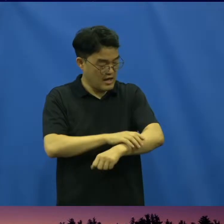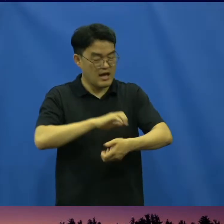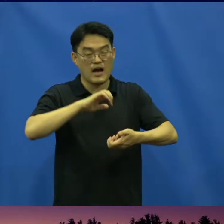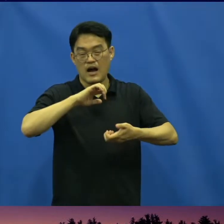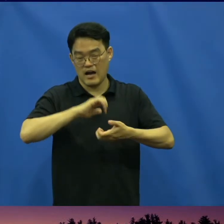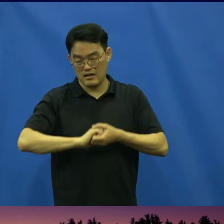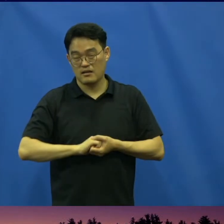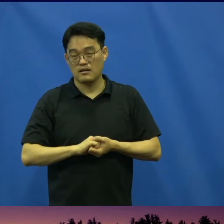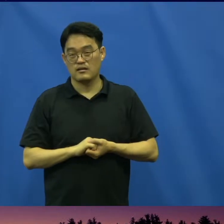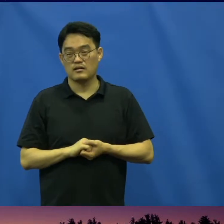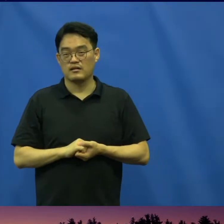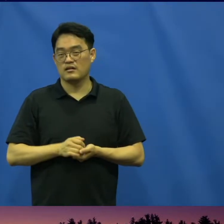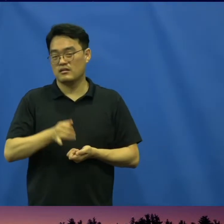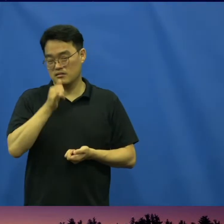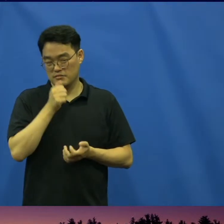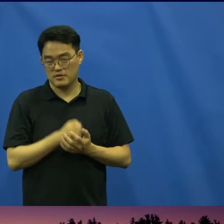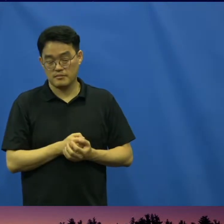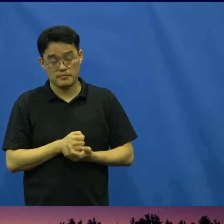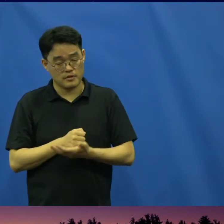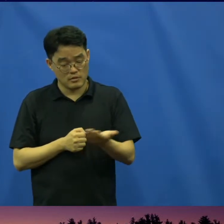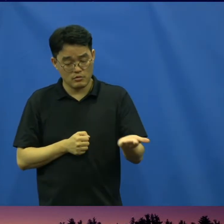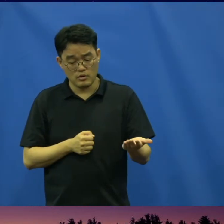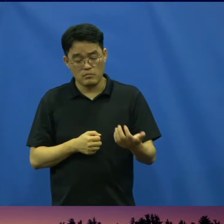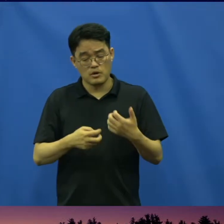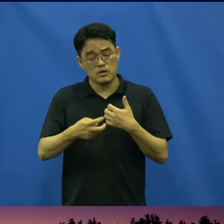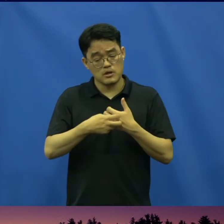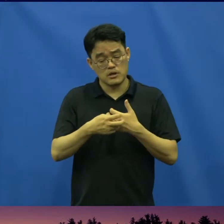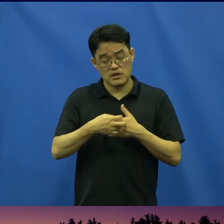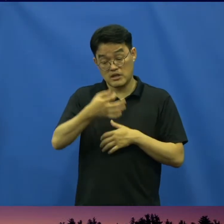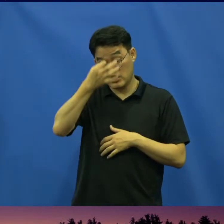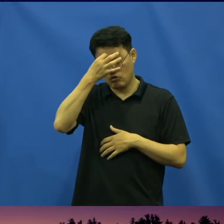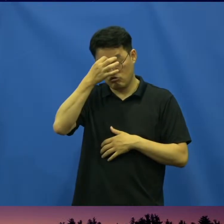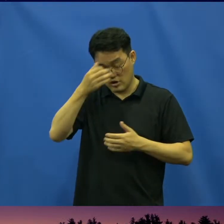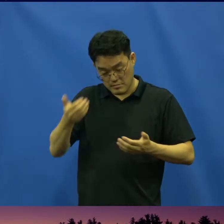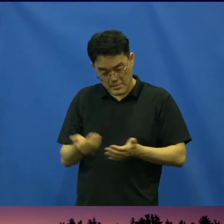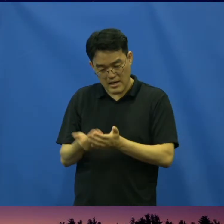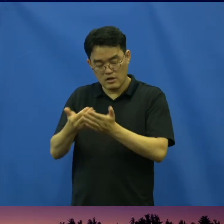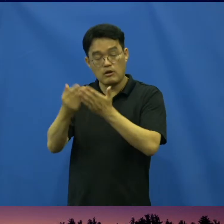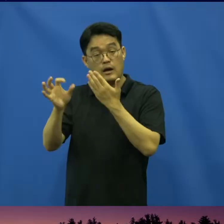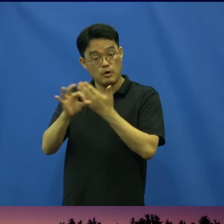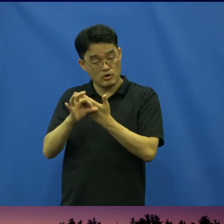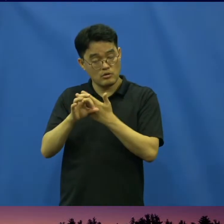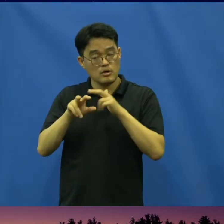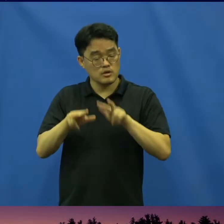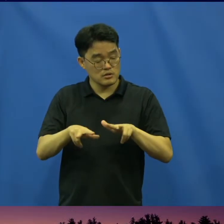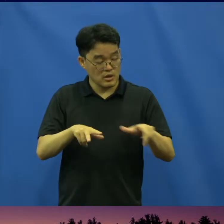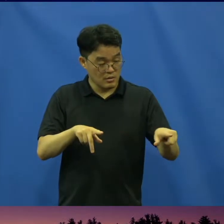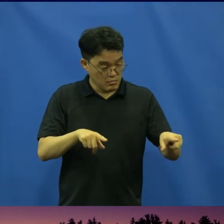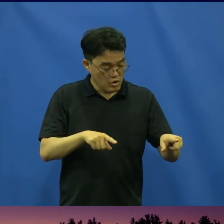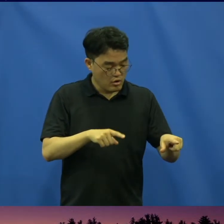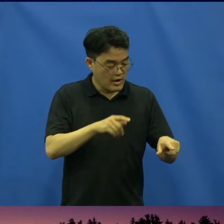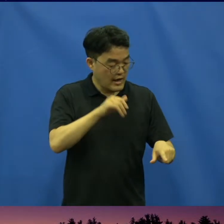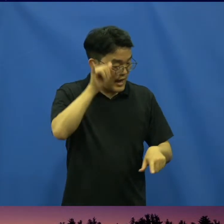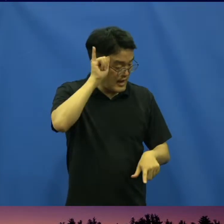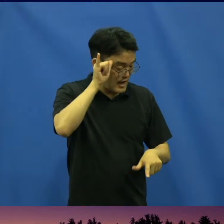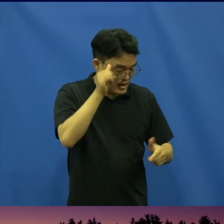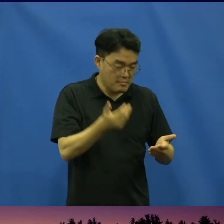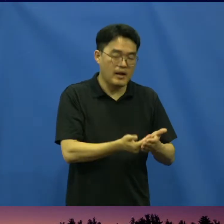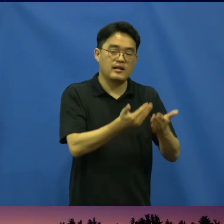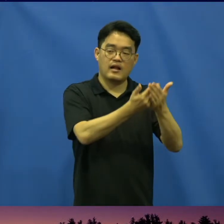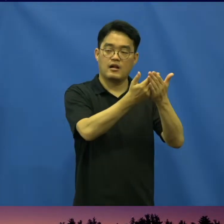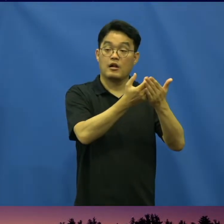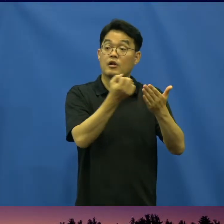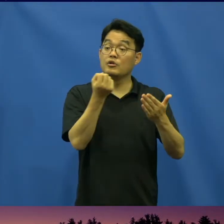가져오면 치매나 파킨슨과 같은 질병을 대체하는 날이 이제 옵니다. 그러나 이것을 악한 자들의 손에 쓰여지면 어떻게